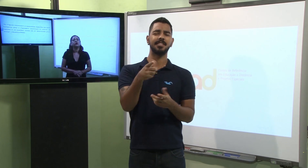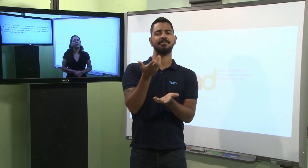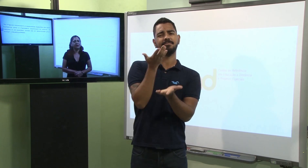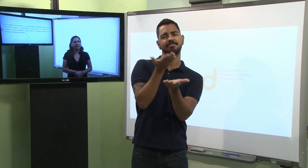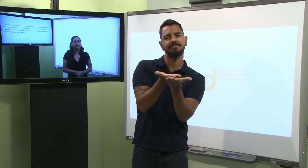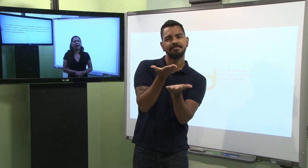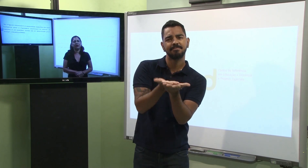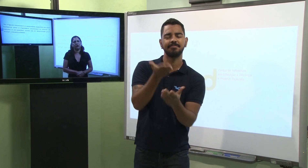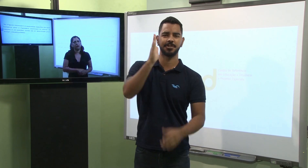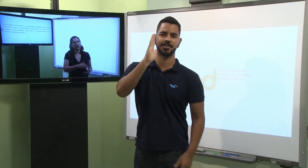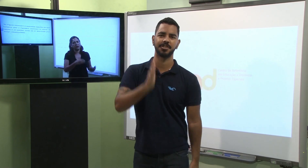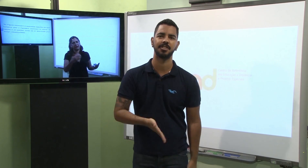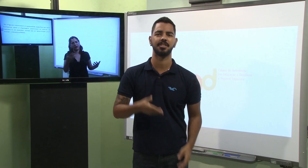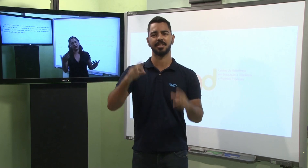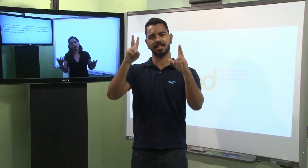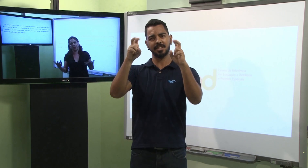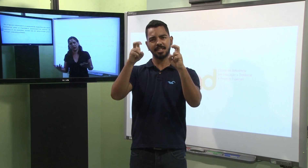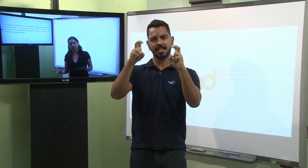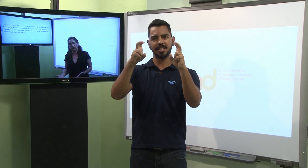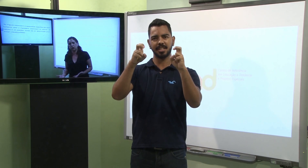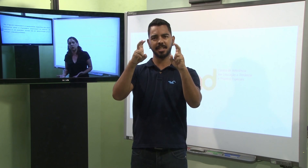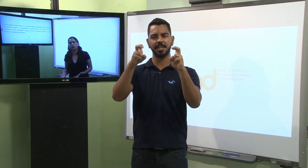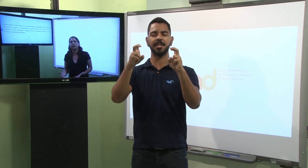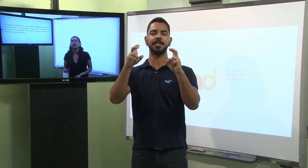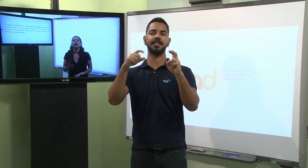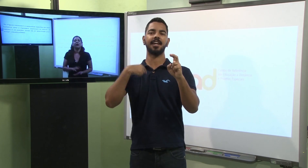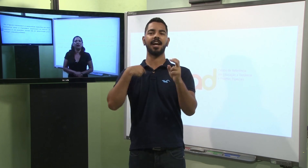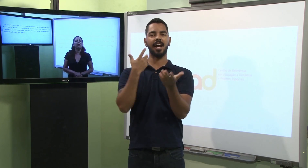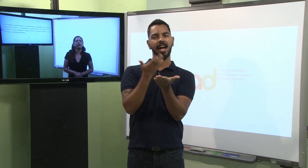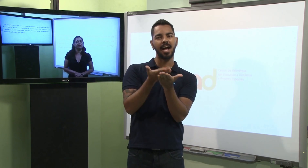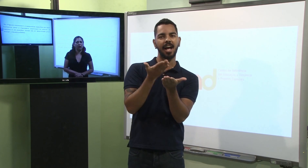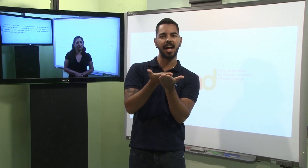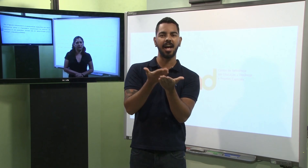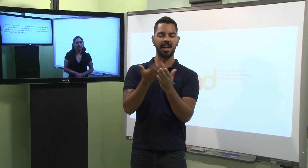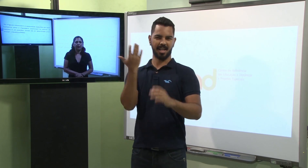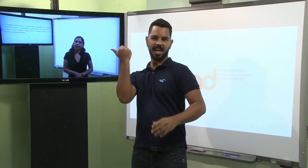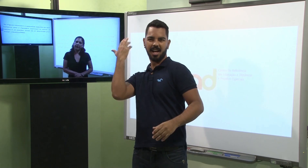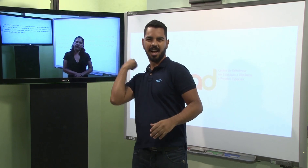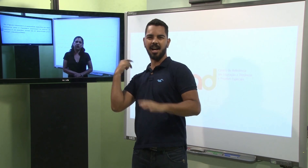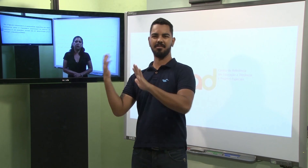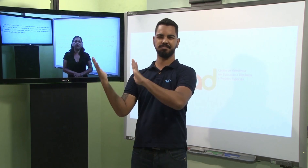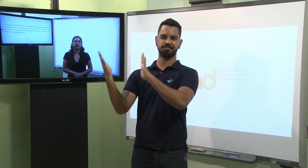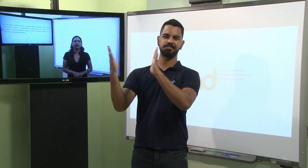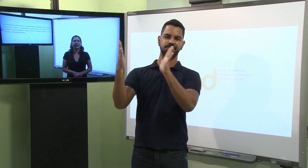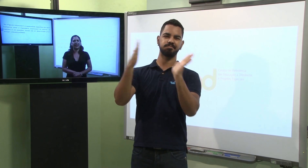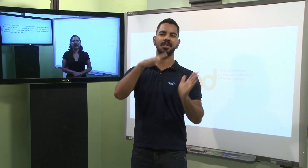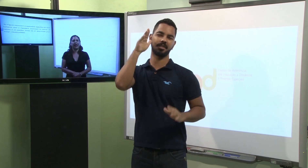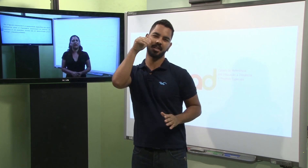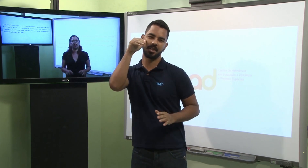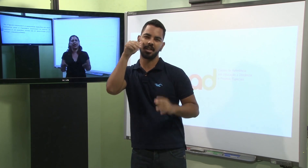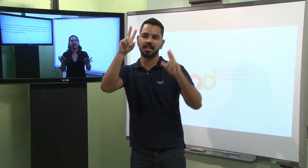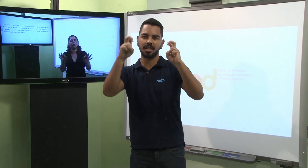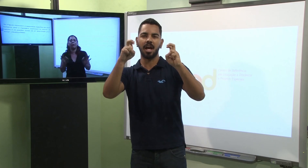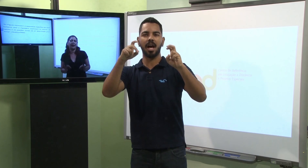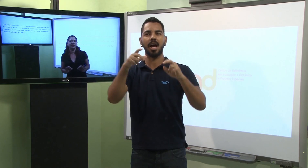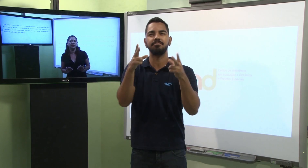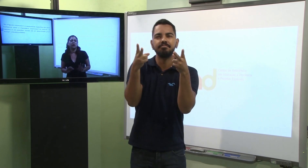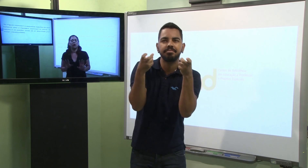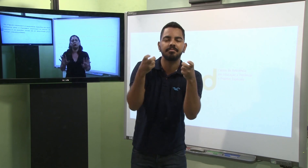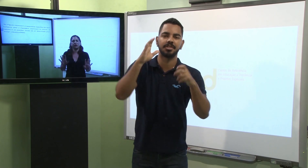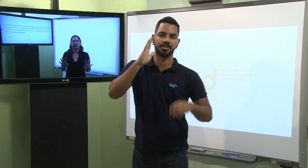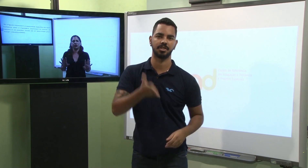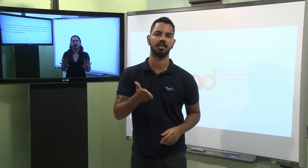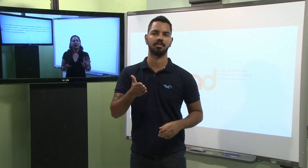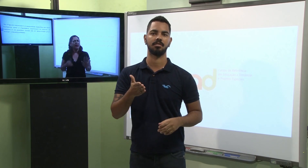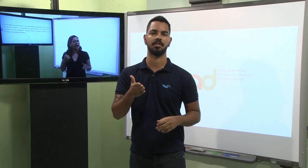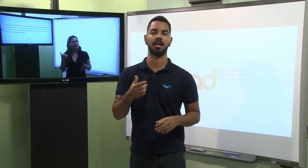aprendizado sobre essa temática durante a estada de vocês aqui no curso e em outras aulas. Mas neste momento será em caráter de retomada,